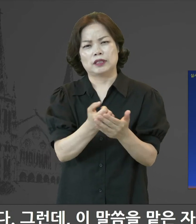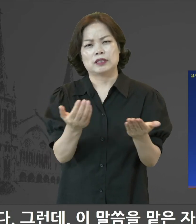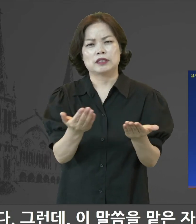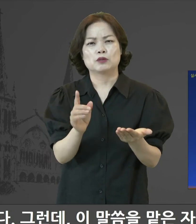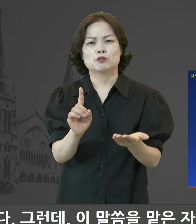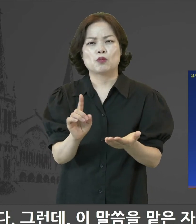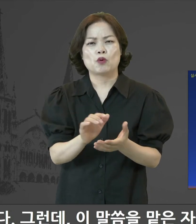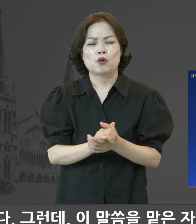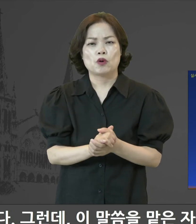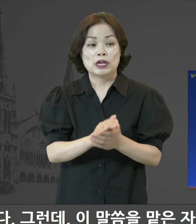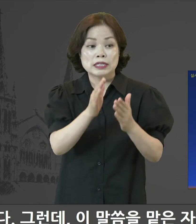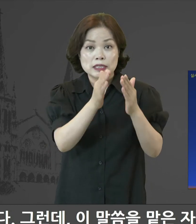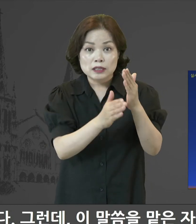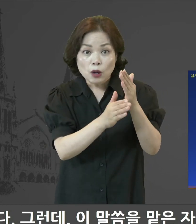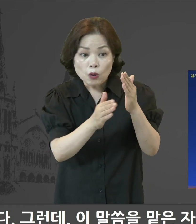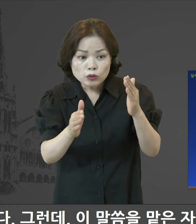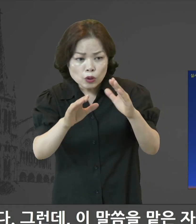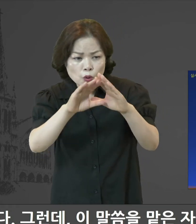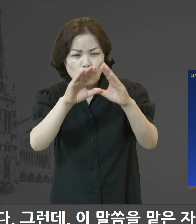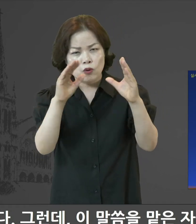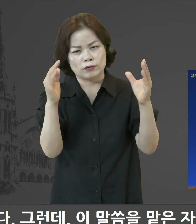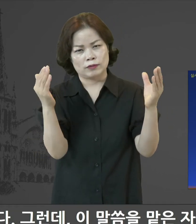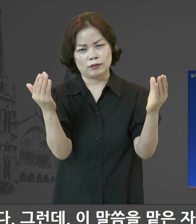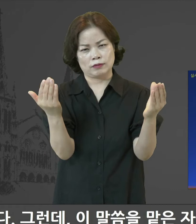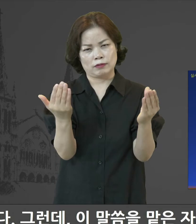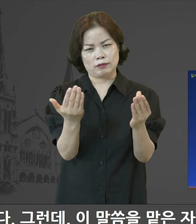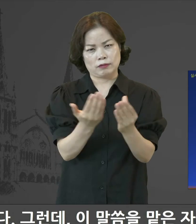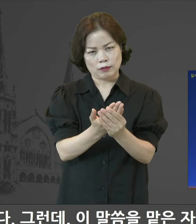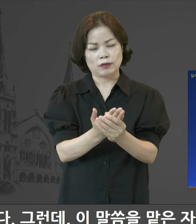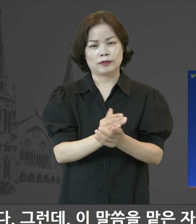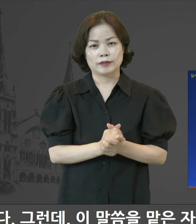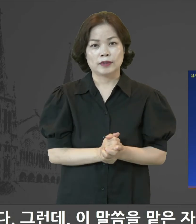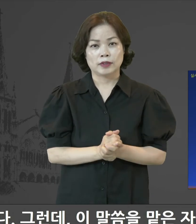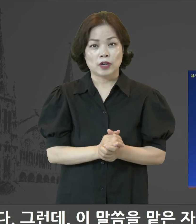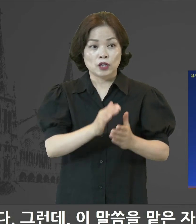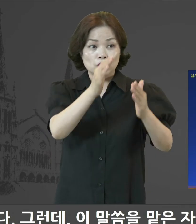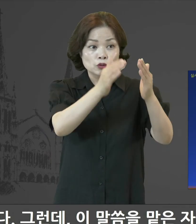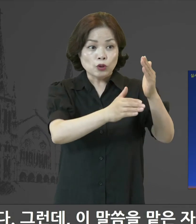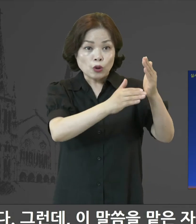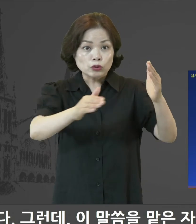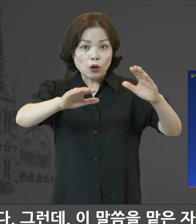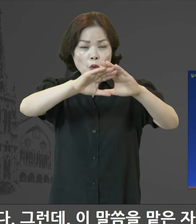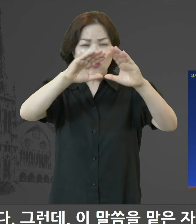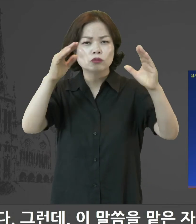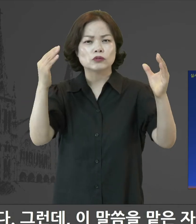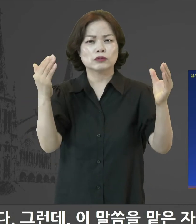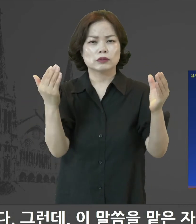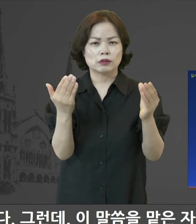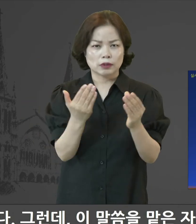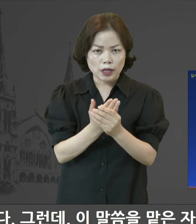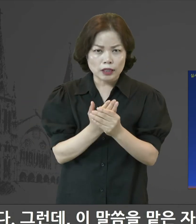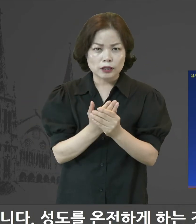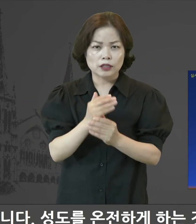뭐냐면 성도를 온전하게 하는 겁니다. 성도가 온전해지는 것이